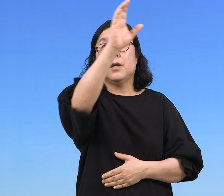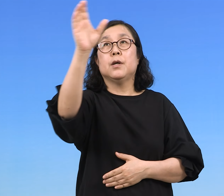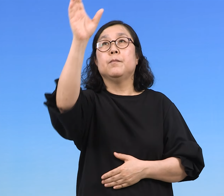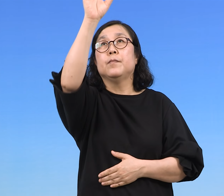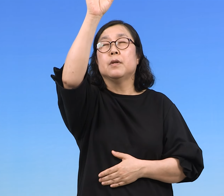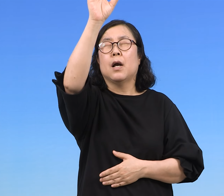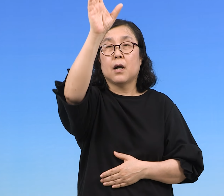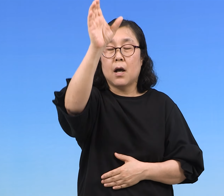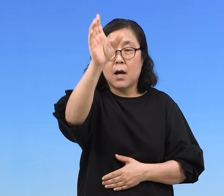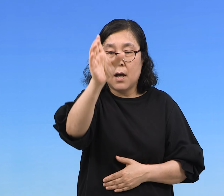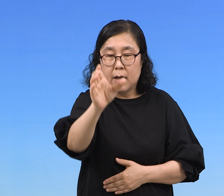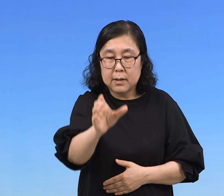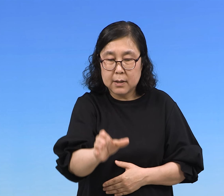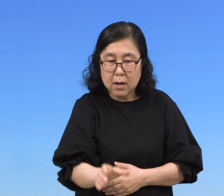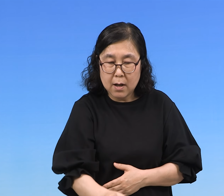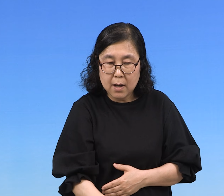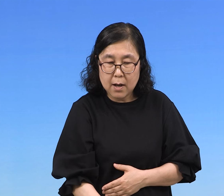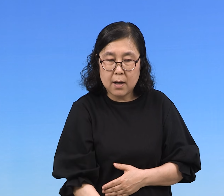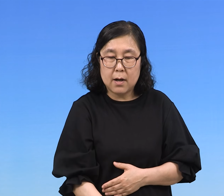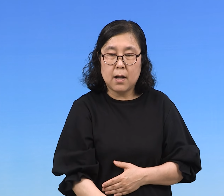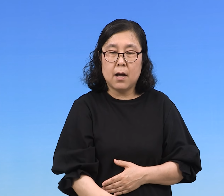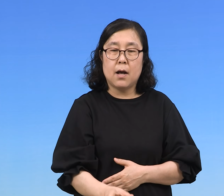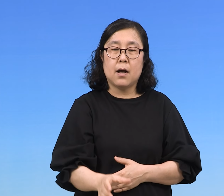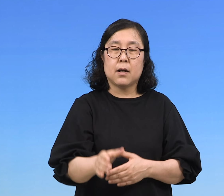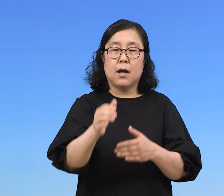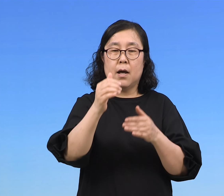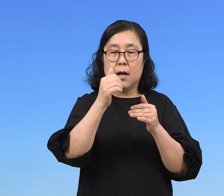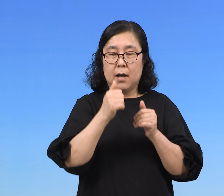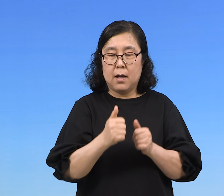주의 십자가